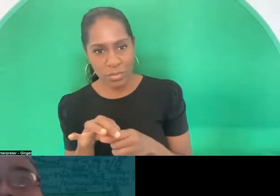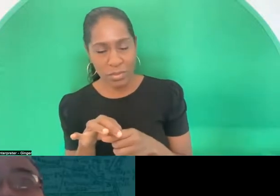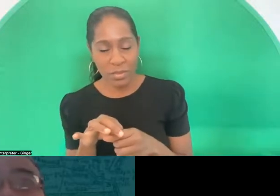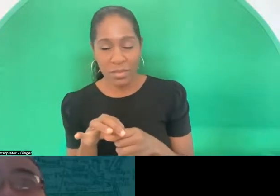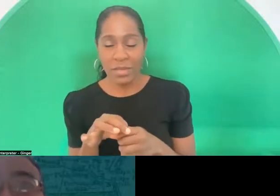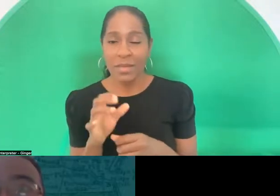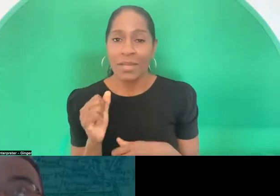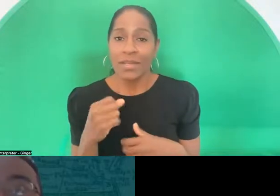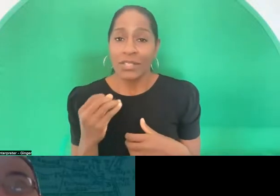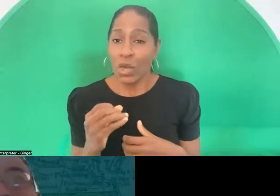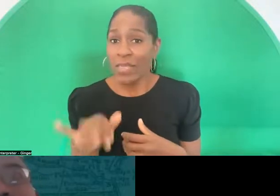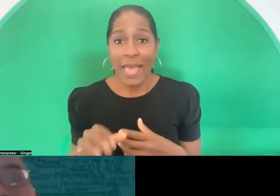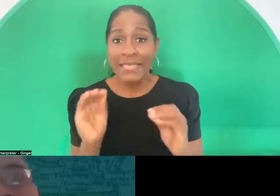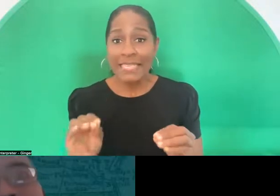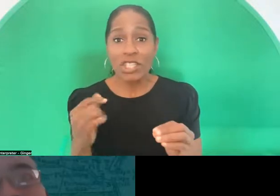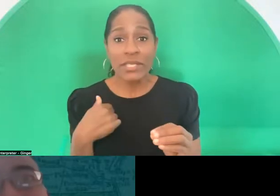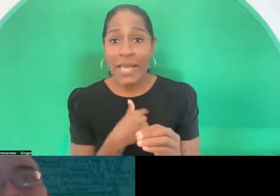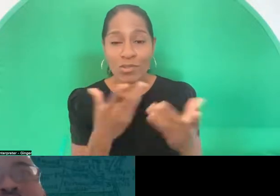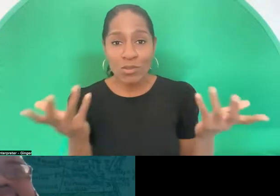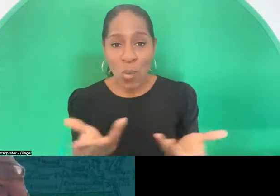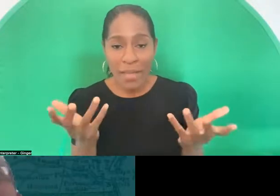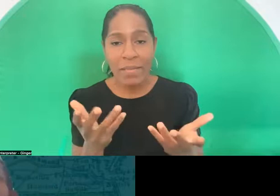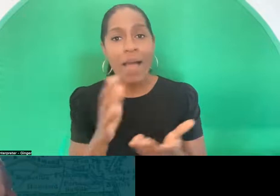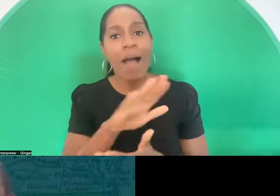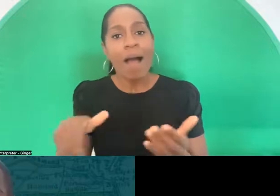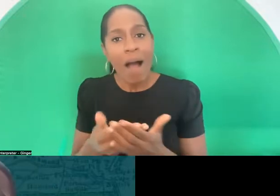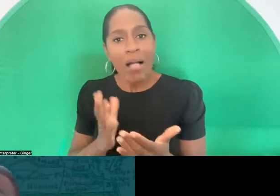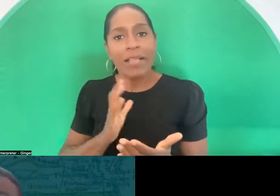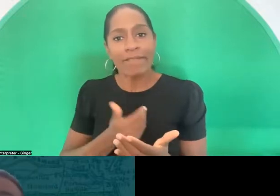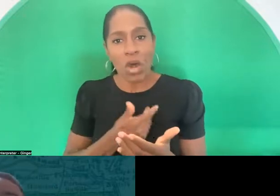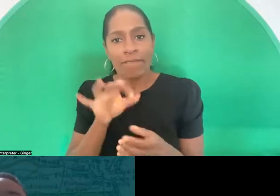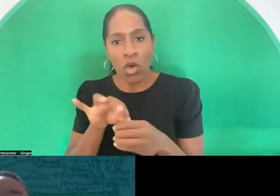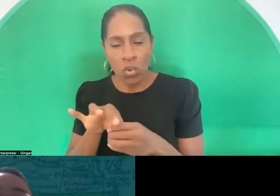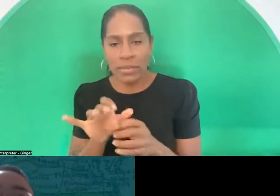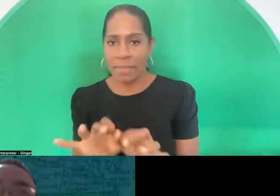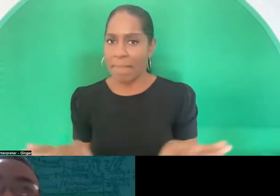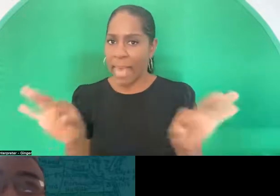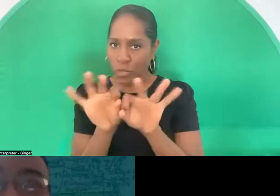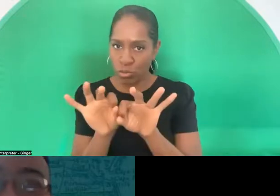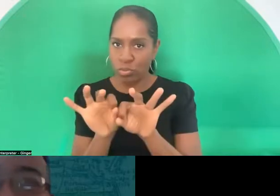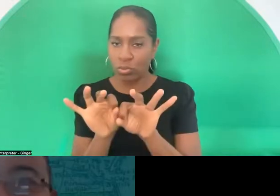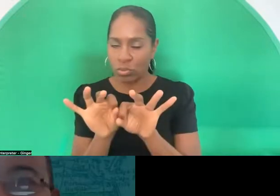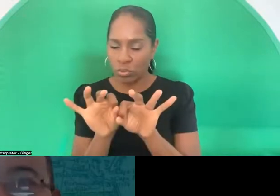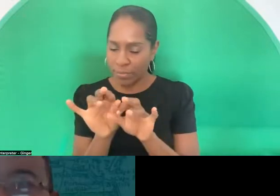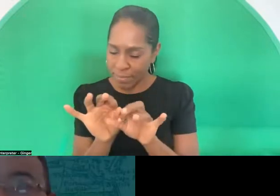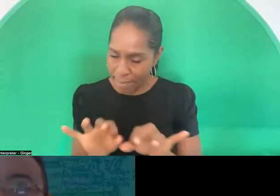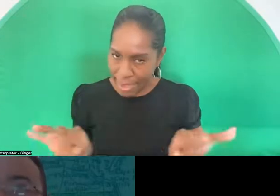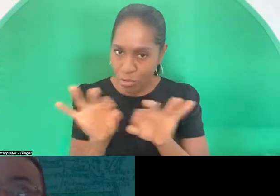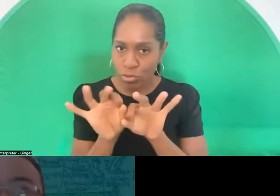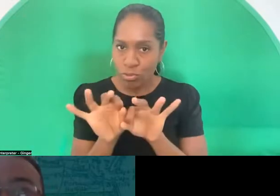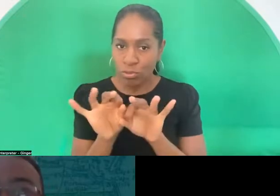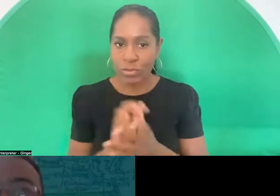sobre la misma persona así que todos nuestros votos importan Eso es lo que quiero decir que todos los votos